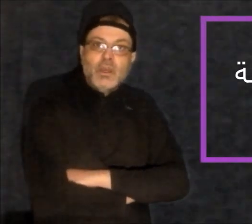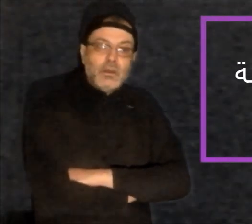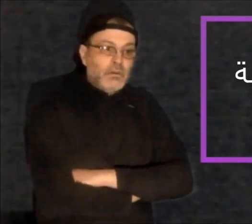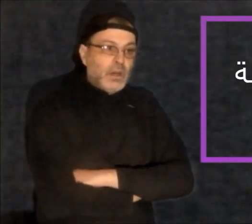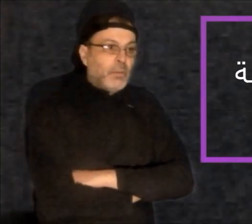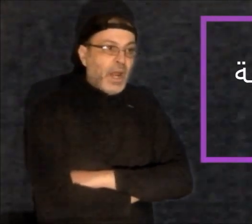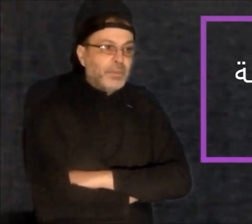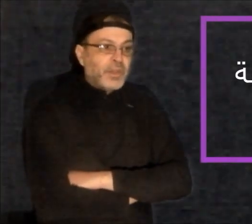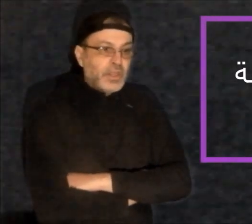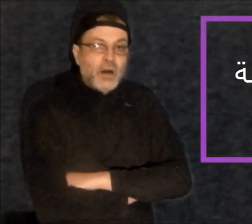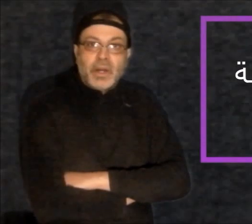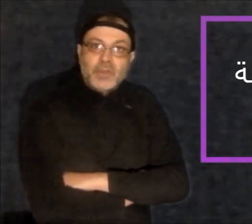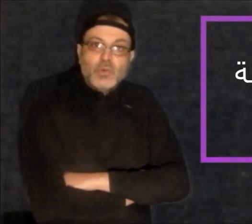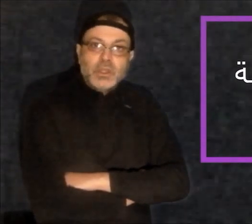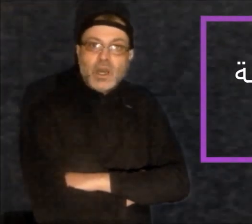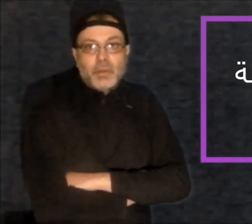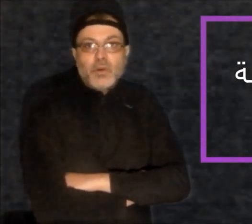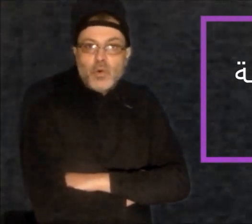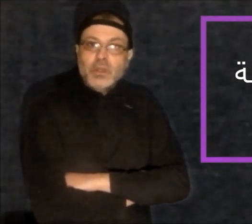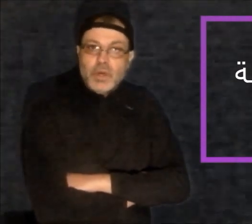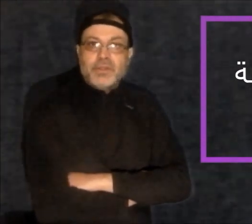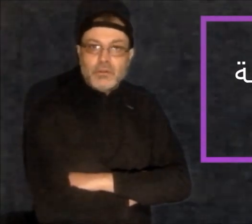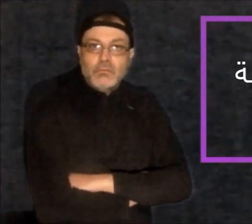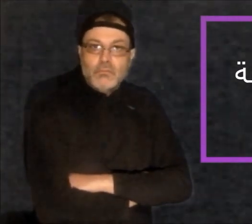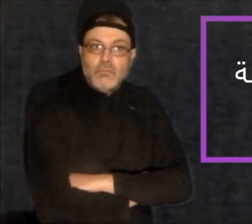الزفت يخبر أبيض يخبر أسود يخبر خوخي بارد.